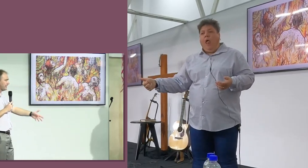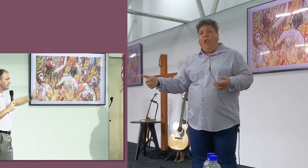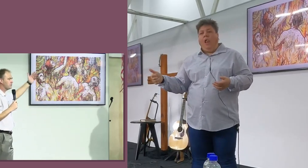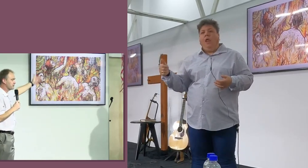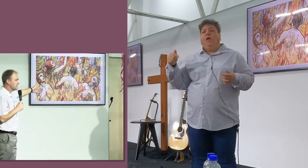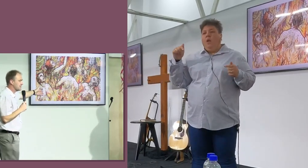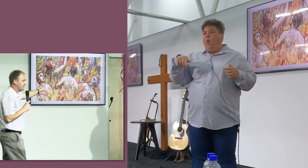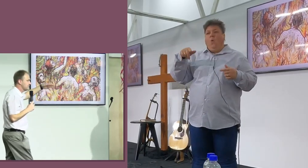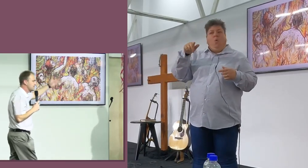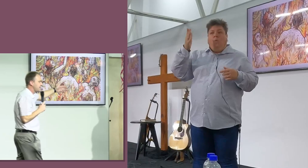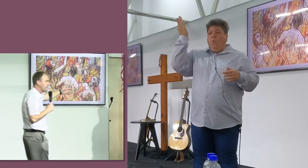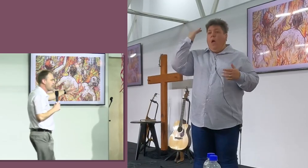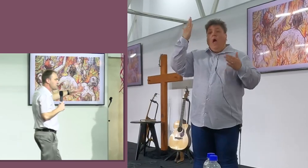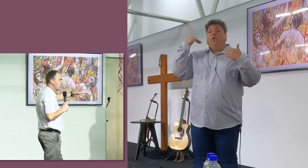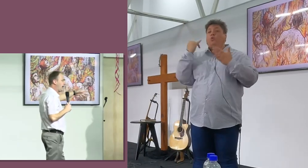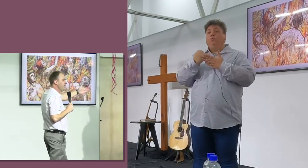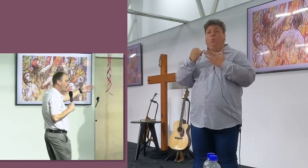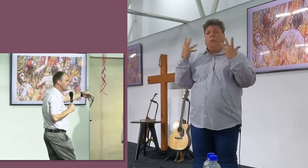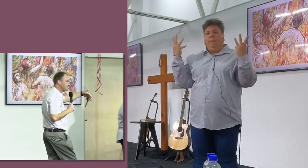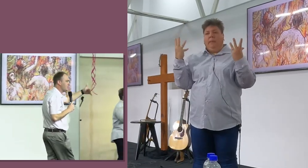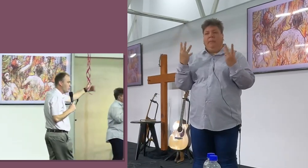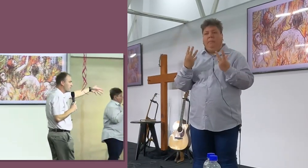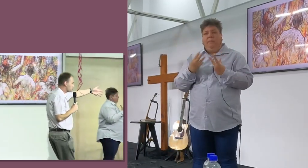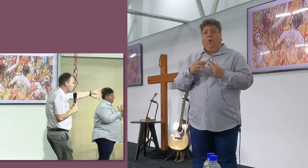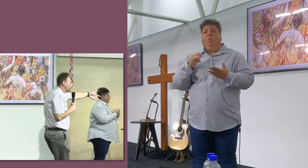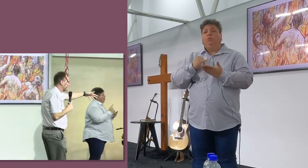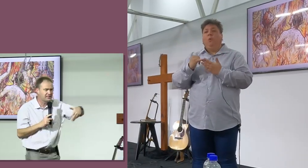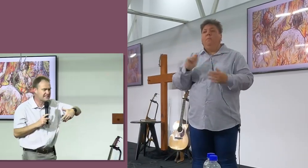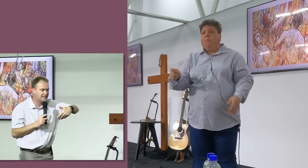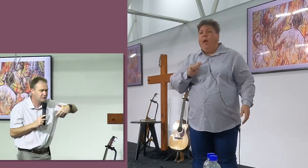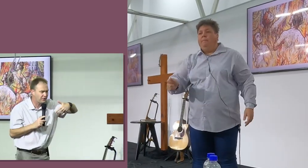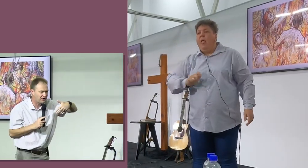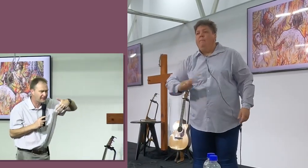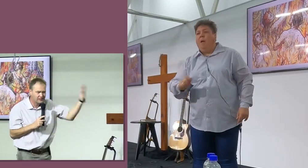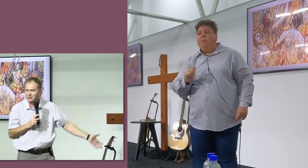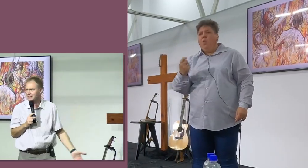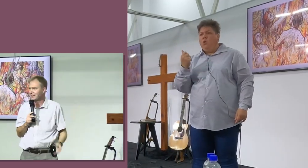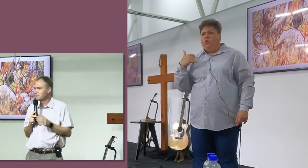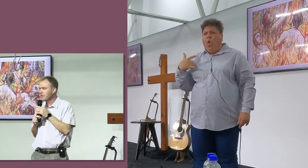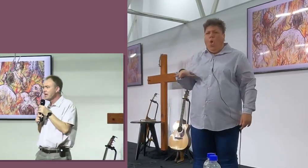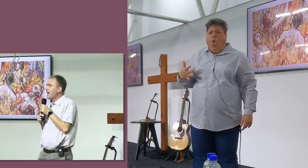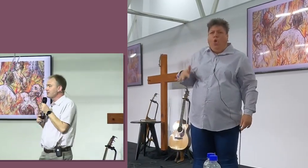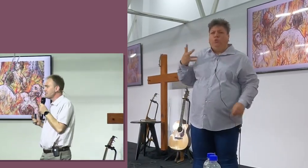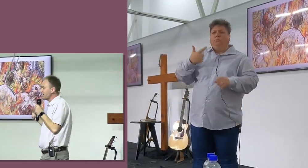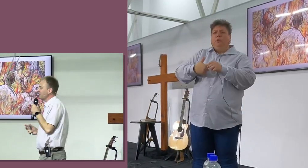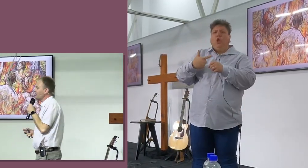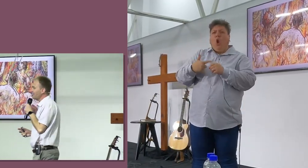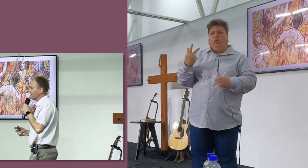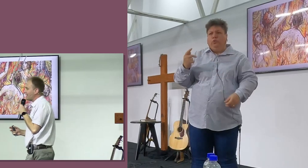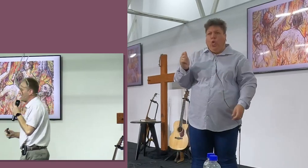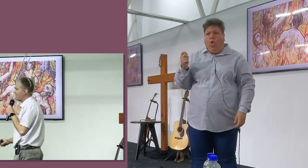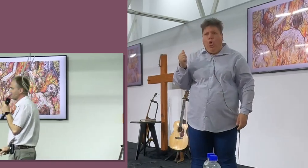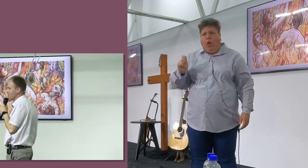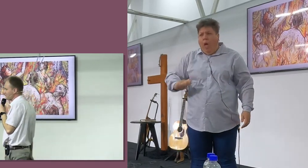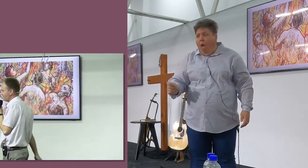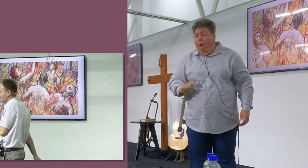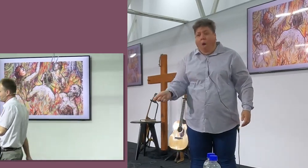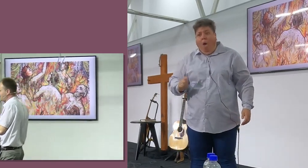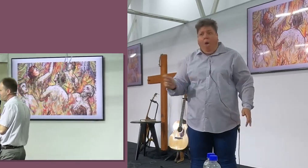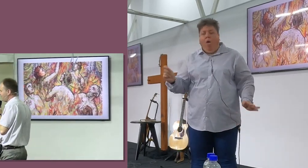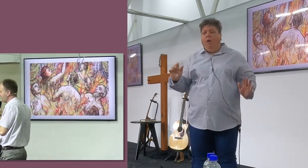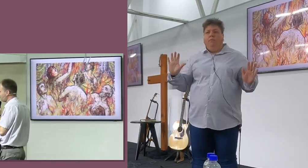Petra, Jy kan nie nou op vakantie gaan, Hier is de dier, So, In die tijd het hulle op zonde doen, Want dit is net jy eenvoudig, Helemaal te dier, En toe sê die katholieke kerk, Die leiders